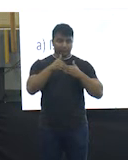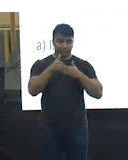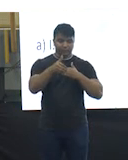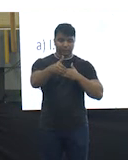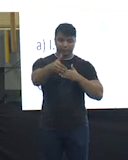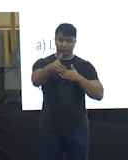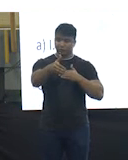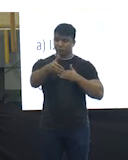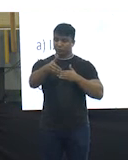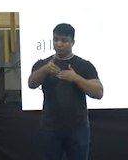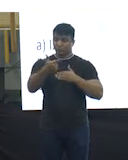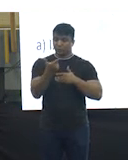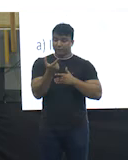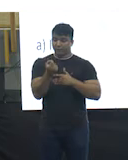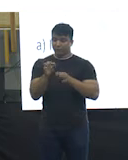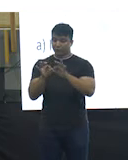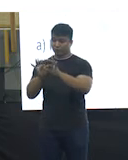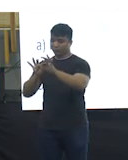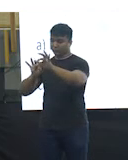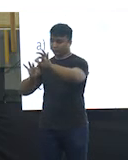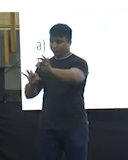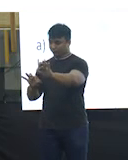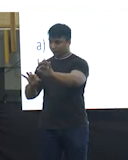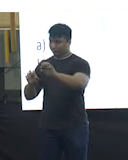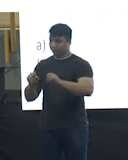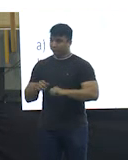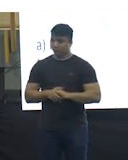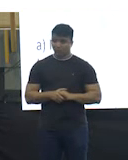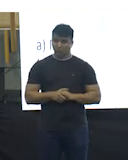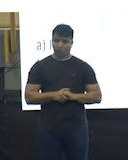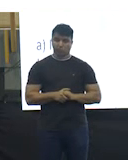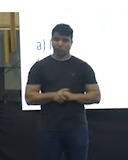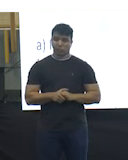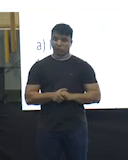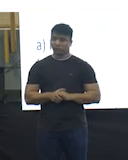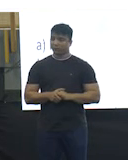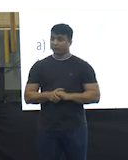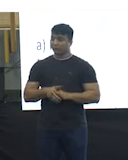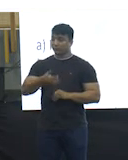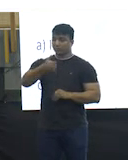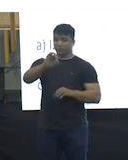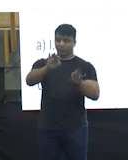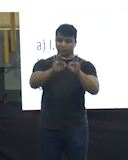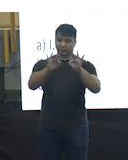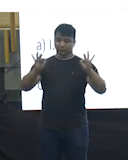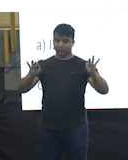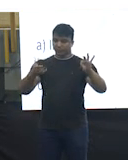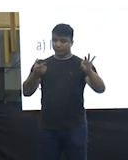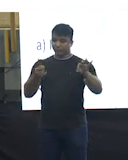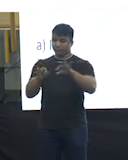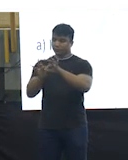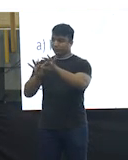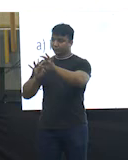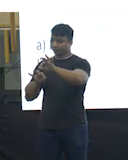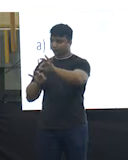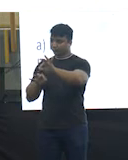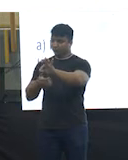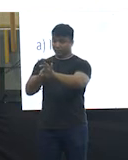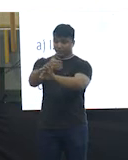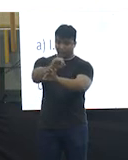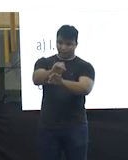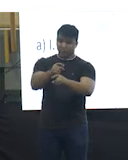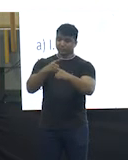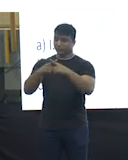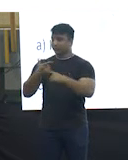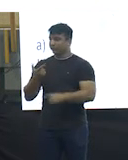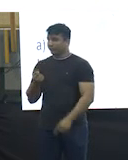frente e 20 de profundidade. Hã? Base vezes altura. 10 vezes